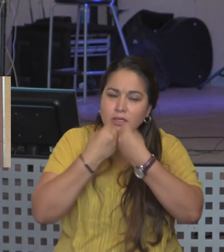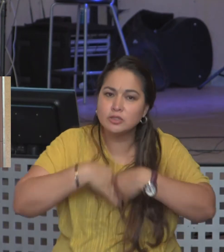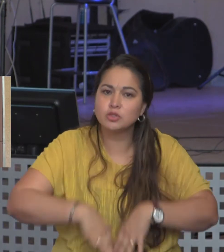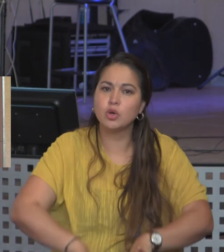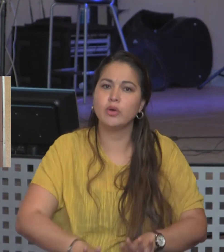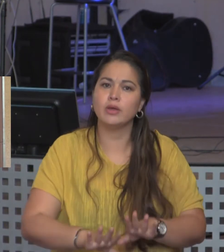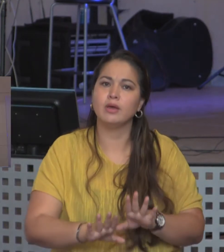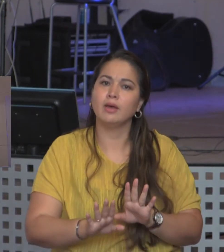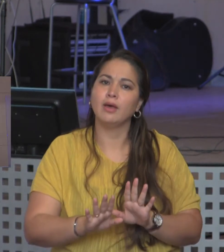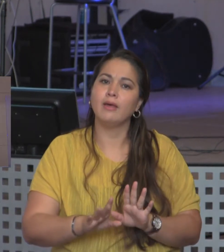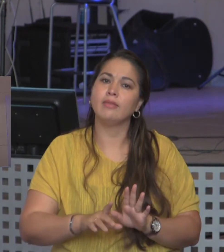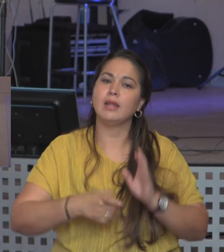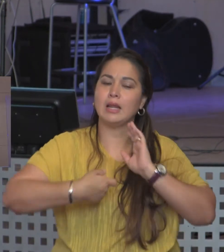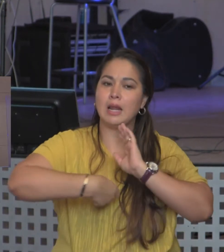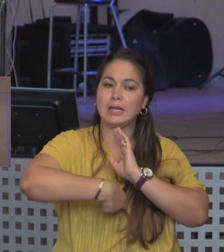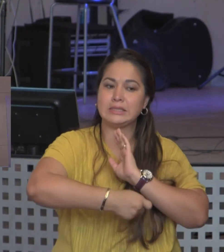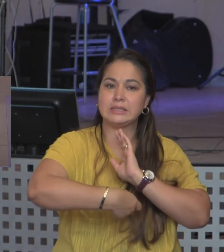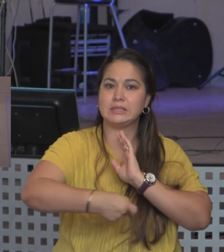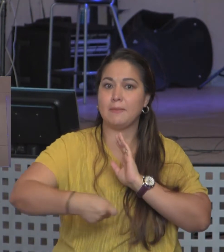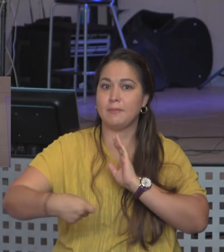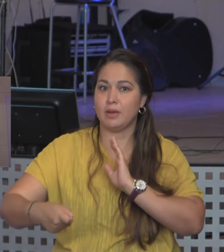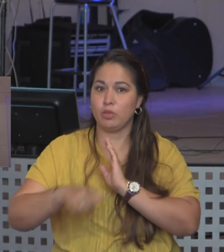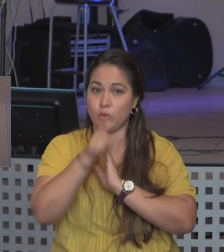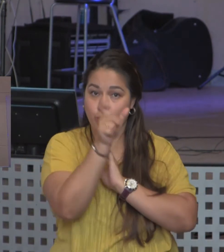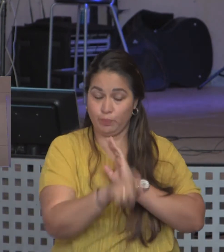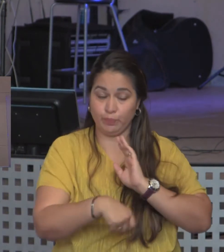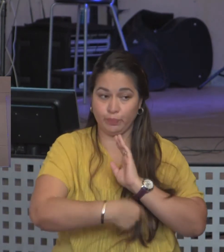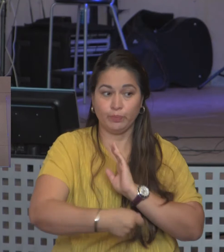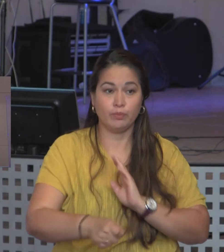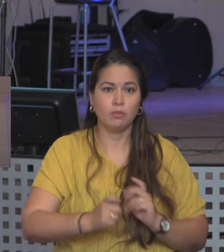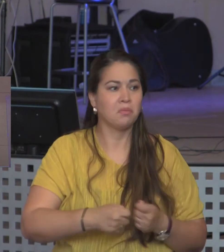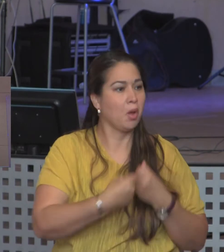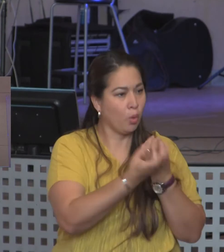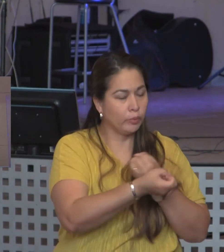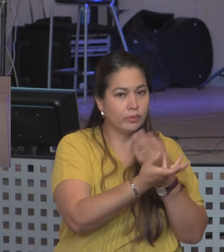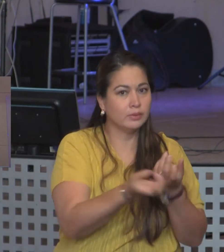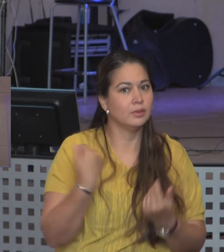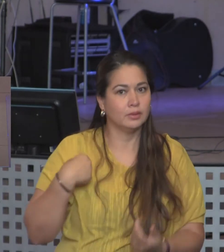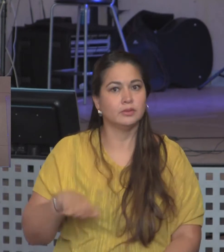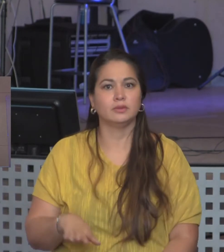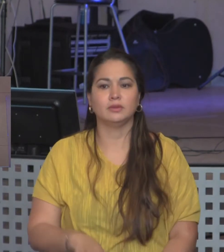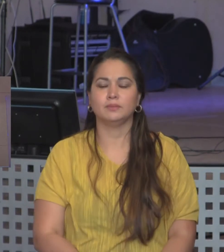Pero ahora les habla el segundo oído.